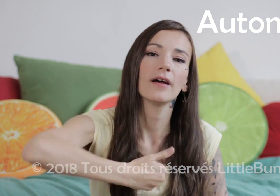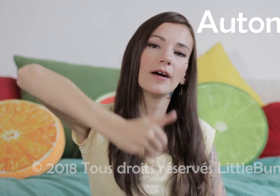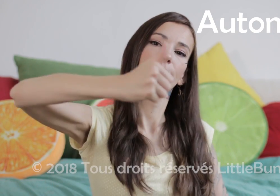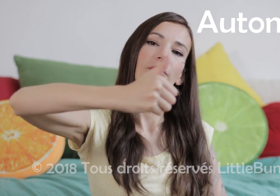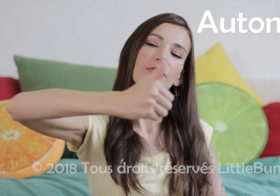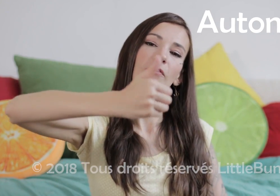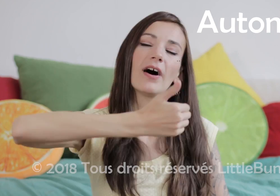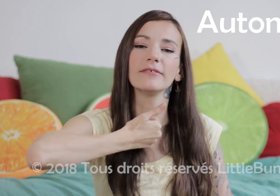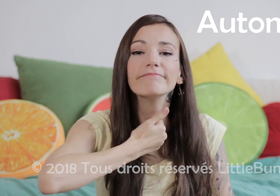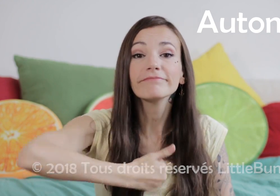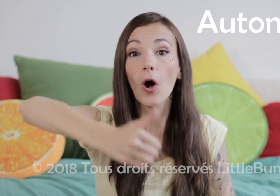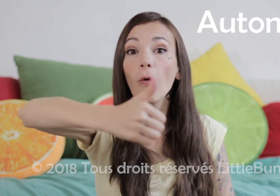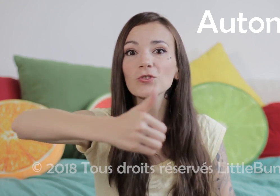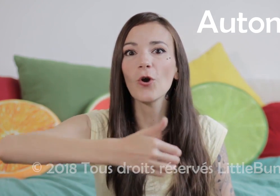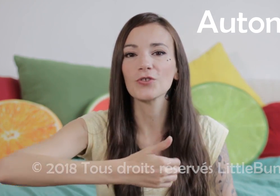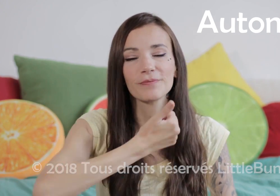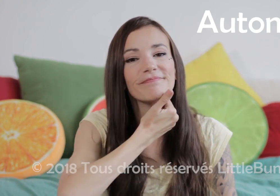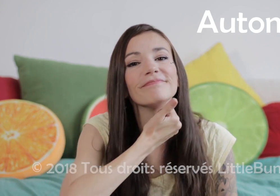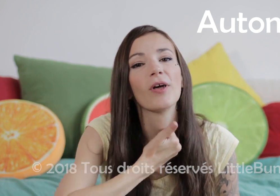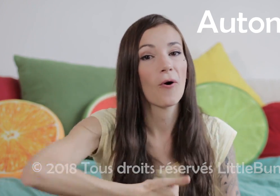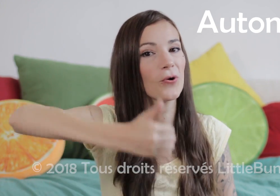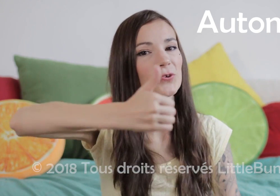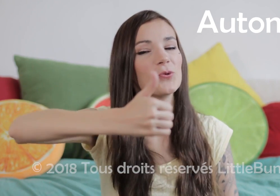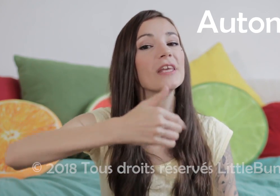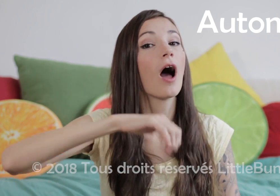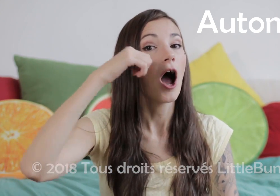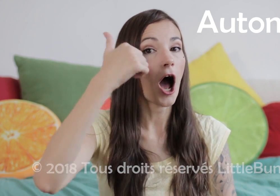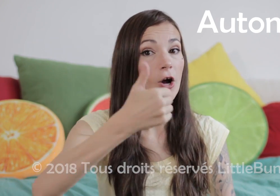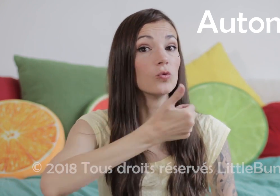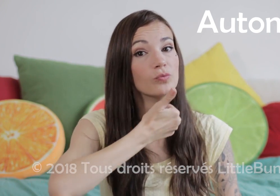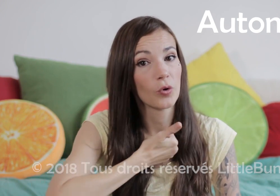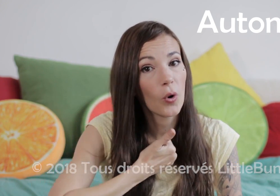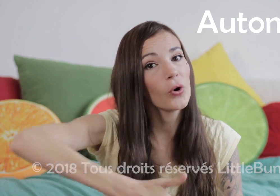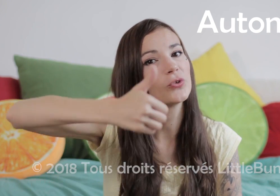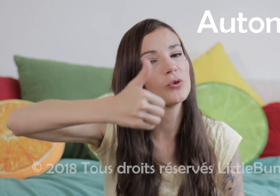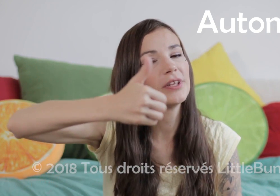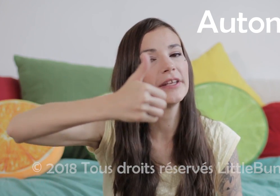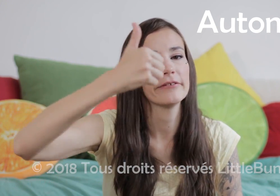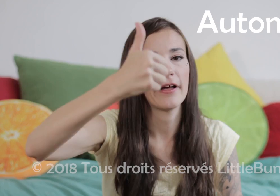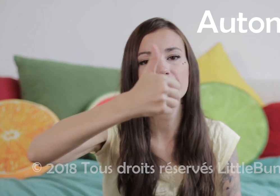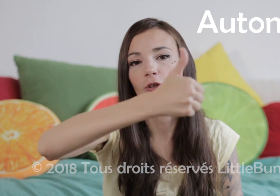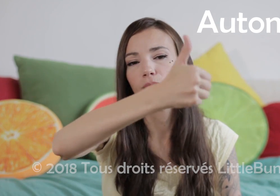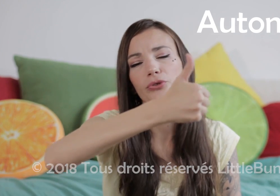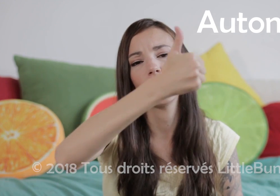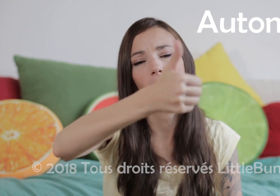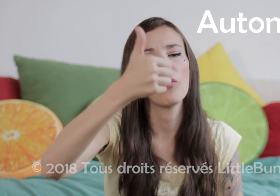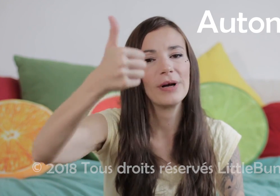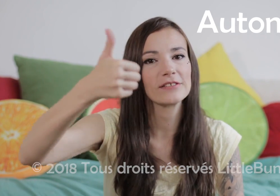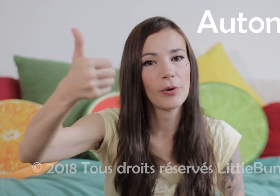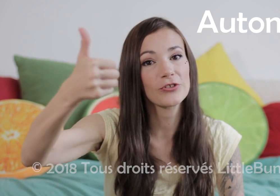hop, on s'en va, on se lance. Autonomie, un coup. Autonomie, hein, c'est le pouce 1, on pense à